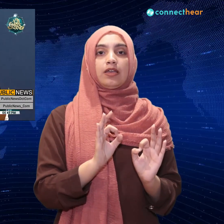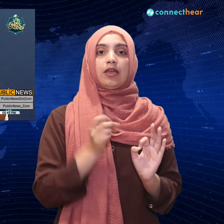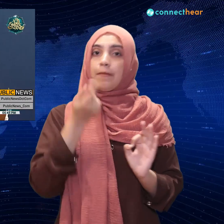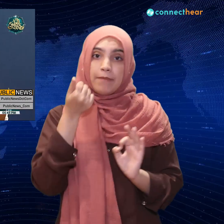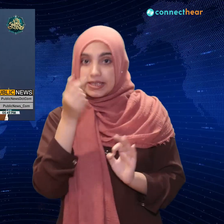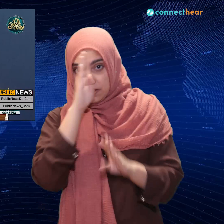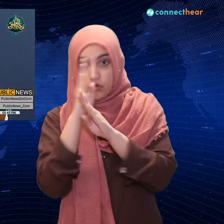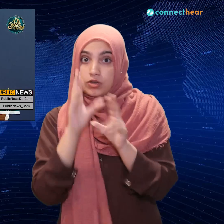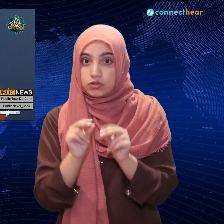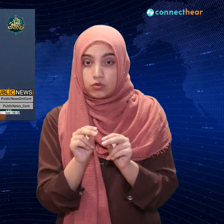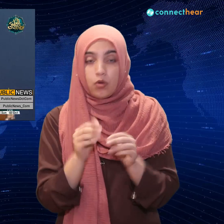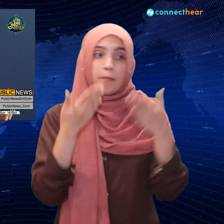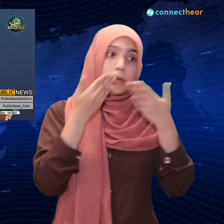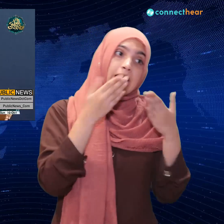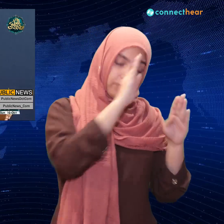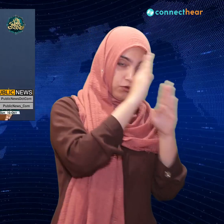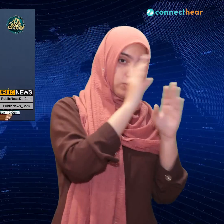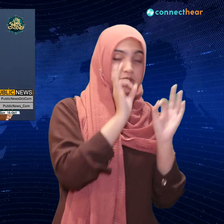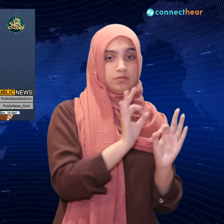اوپر. اور